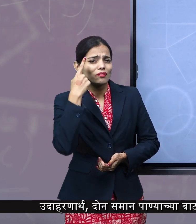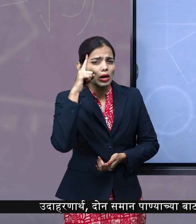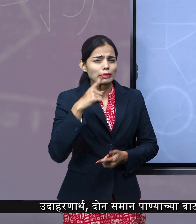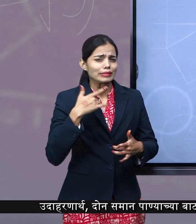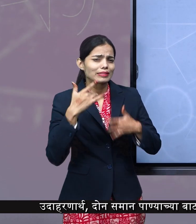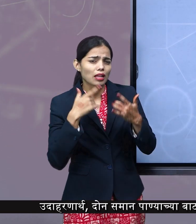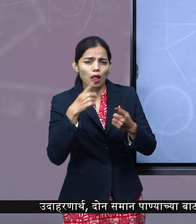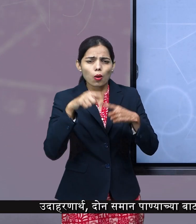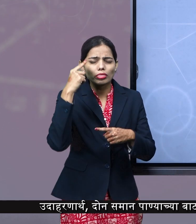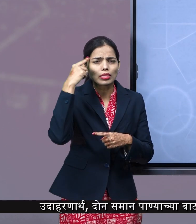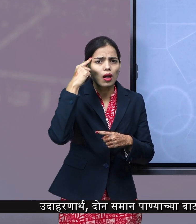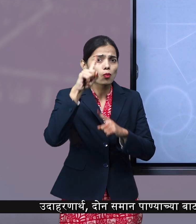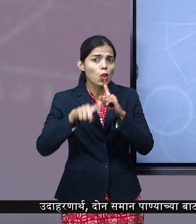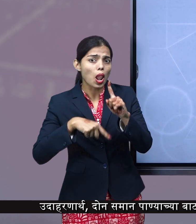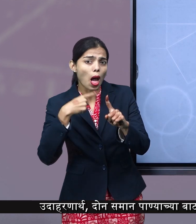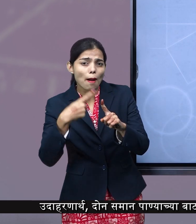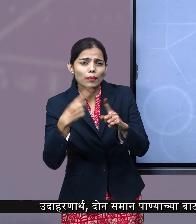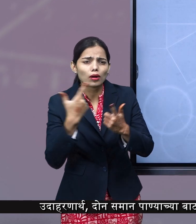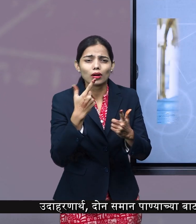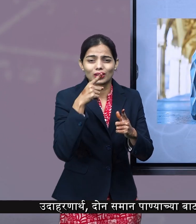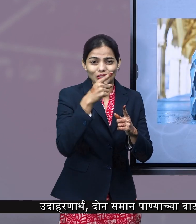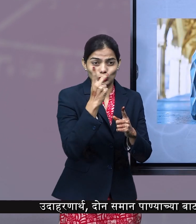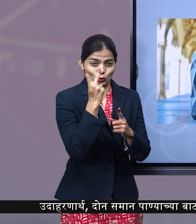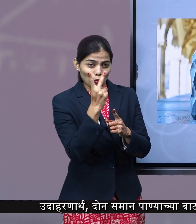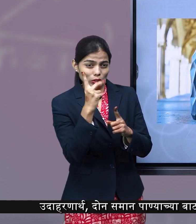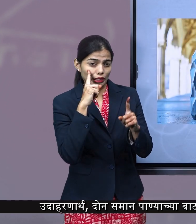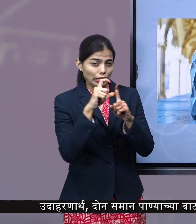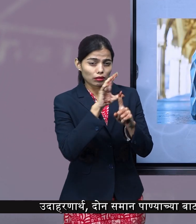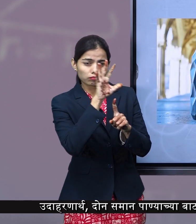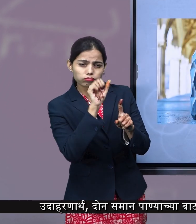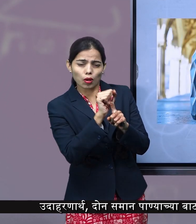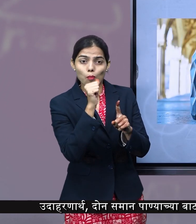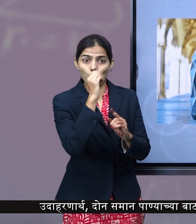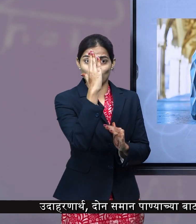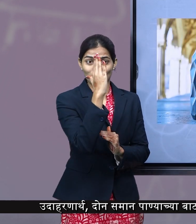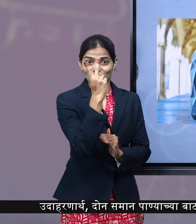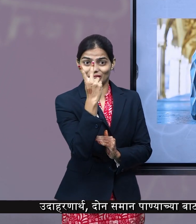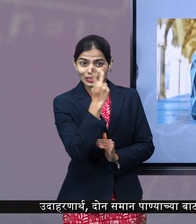उदाहरणार्थ, दोन समान पाण्याचे बाटल्या किंवा दोन जुळणाऱ्या चित्रांच्या चौकटींचा विचार करा.